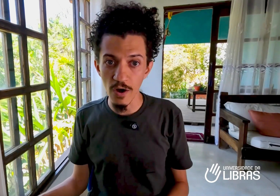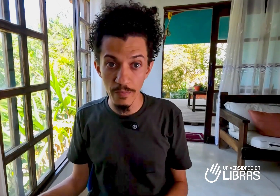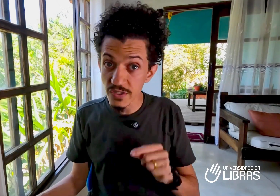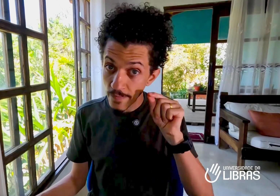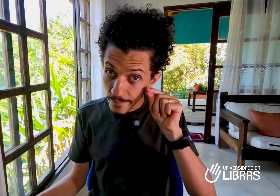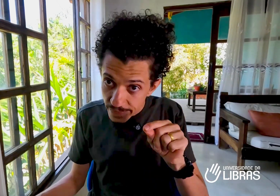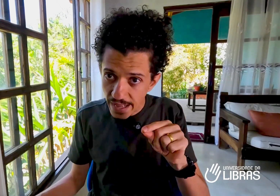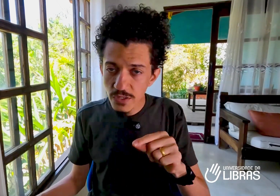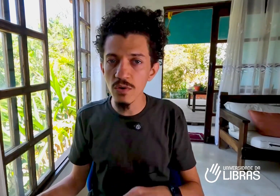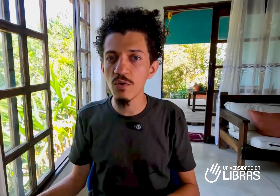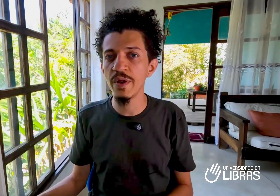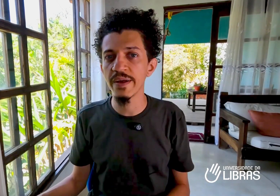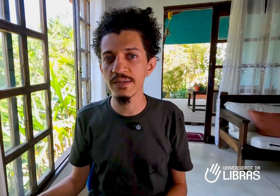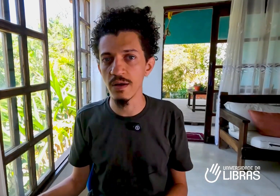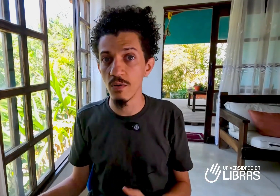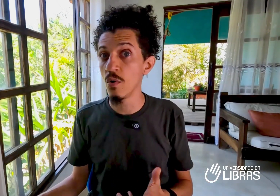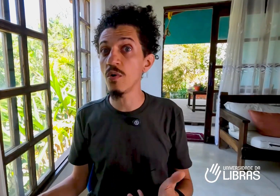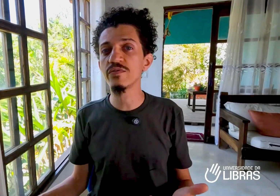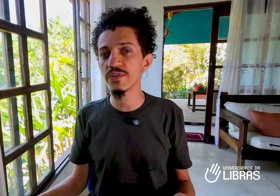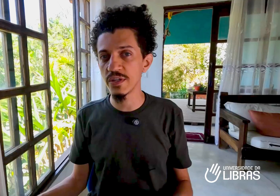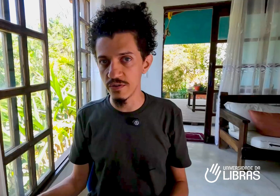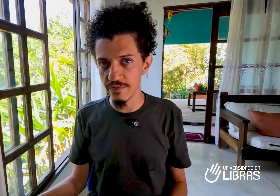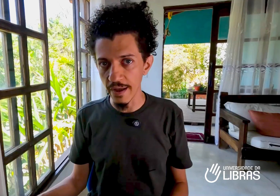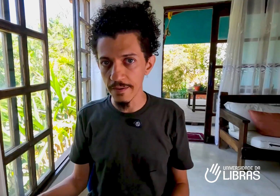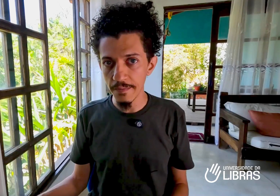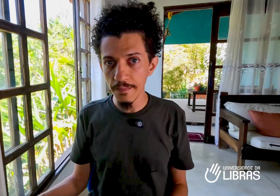realmente na sua comunicação, onde você estiver.